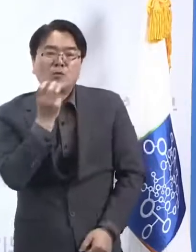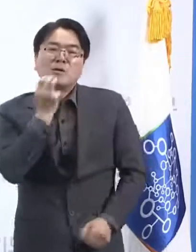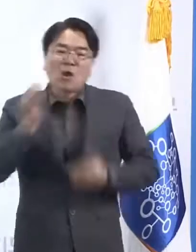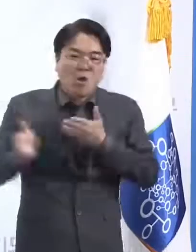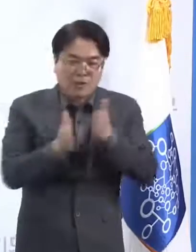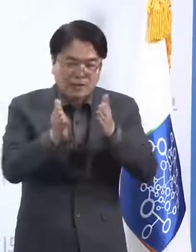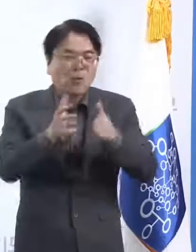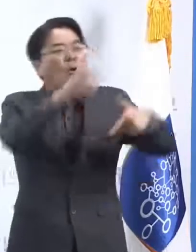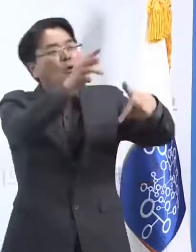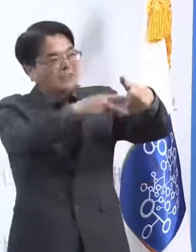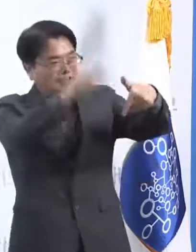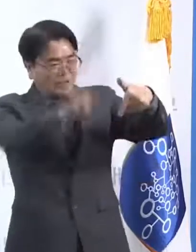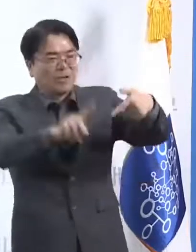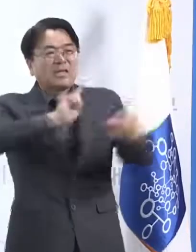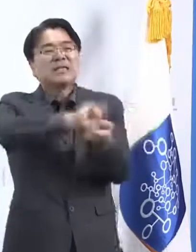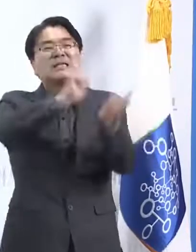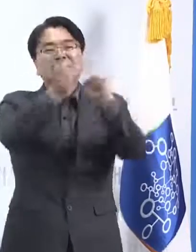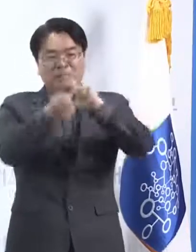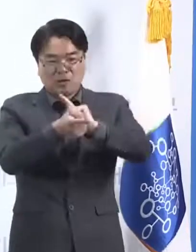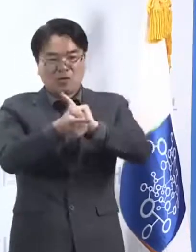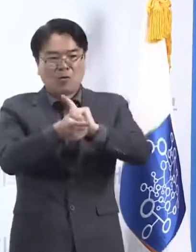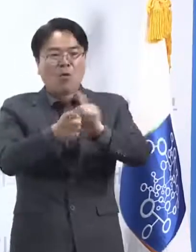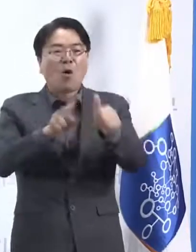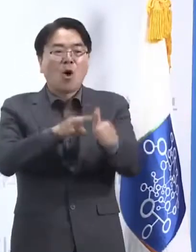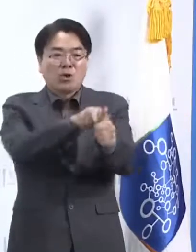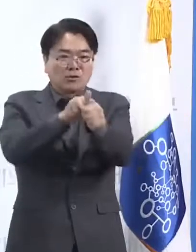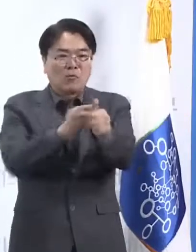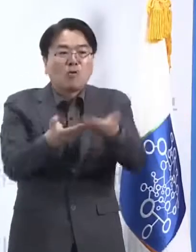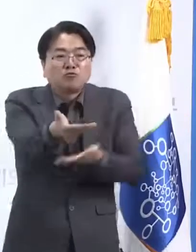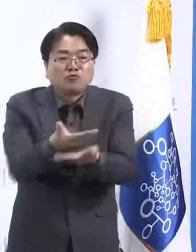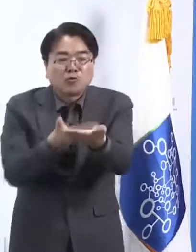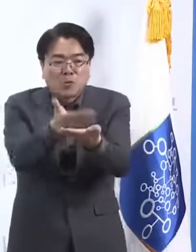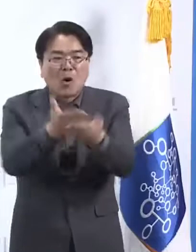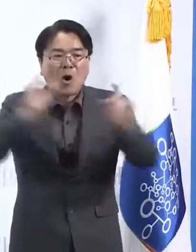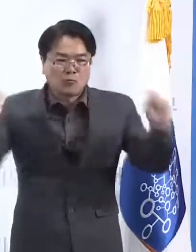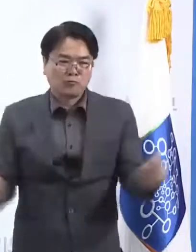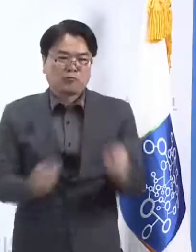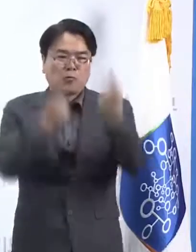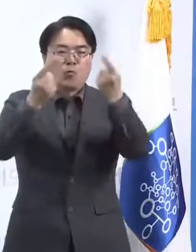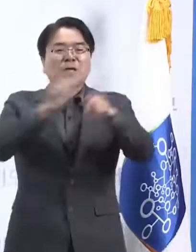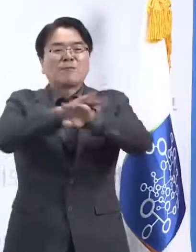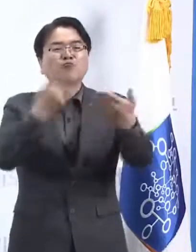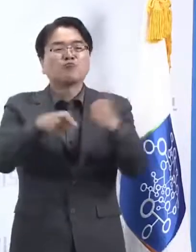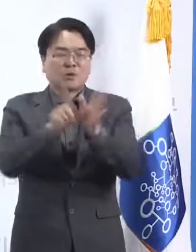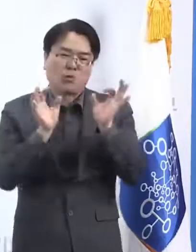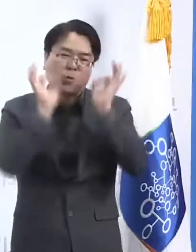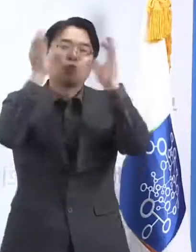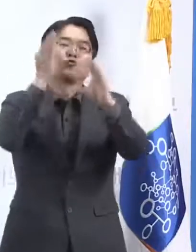경기가 충분히 협의하고 정보 공유하고 공동대처하고 있다는 말씀드립니다.